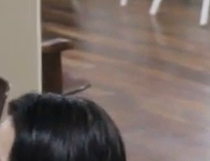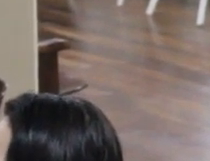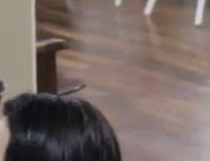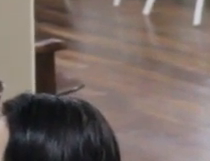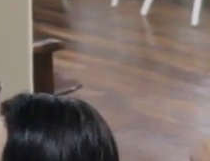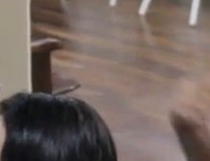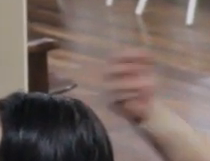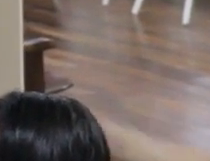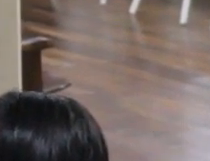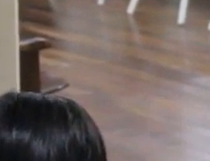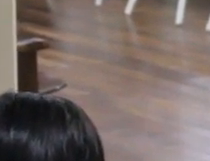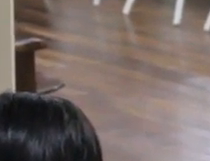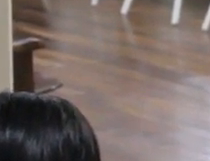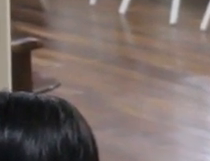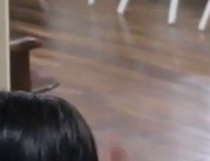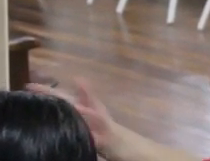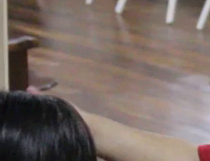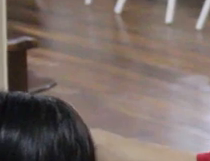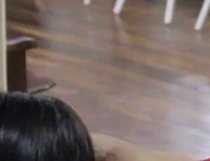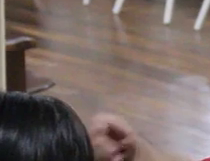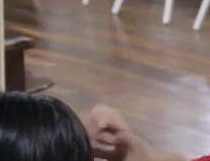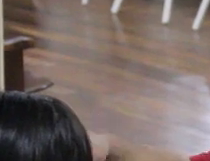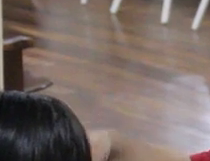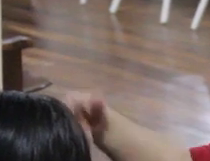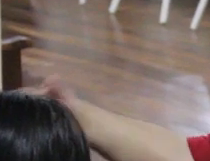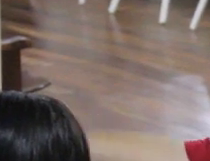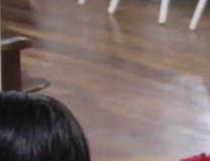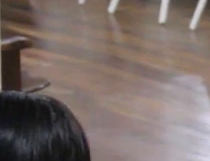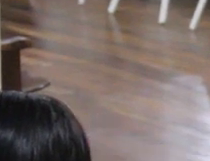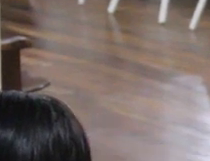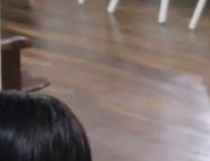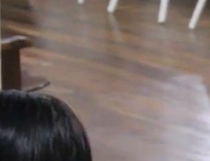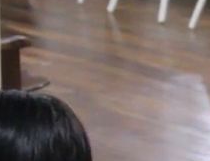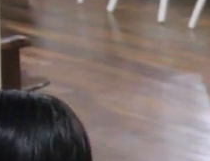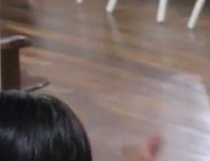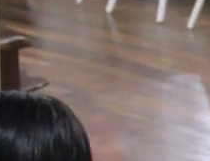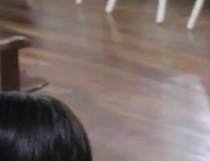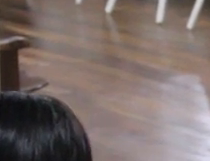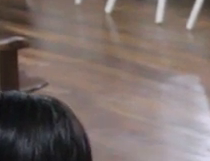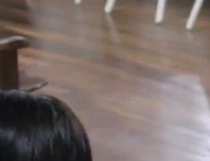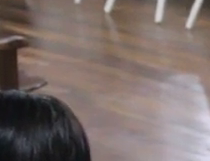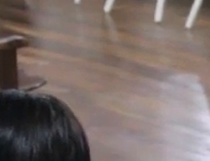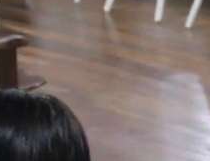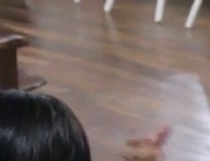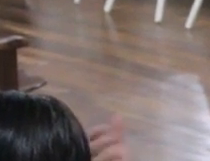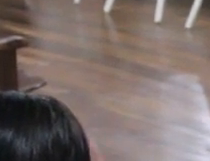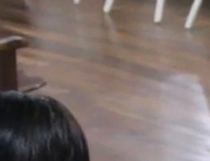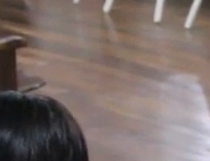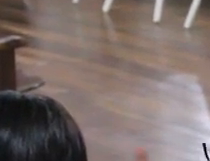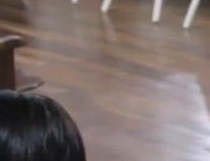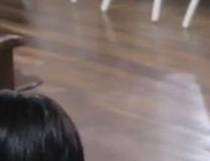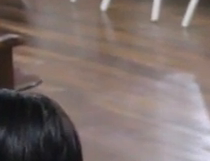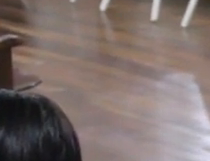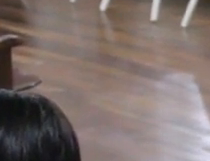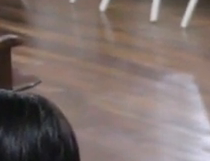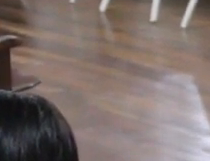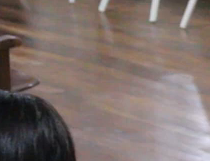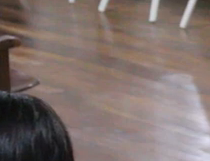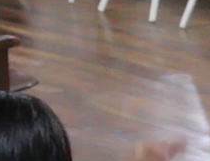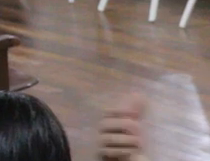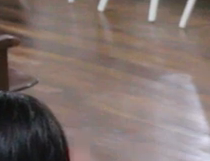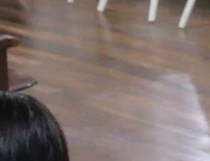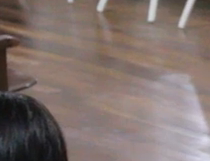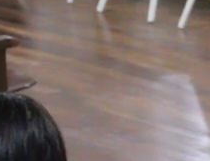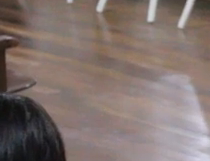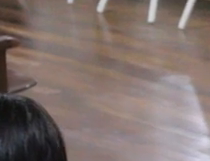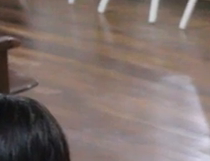meia, eu pego a visão, a gente vai lá, a gente compra um sorvete ali no McDonald's, sento lá no Palácio, eu gosto muito de lá, um lugar que tem uma energia muito bacana, hein?